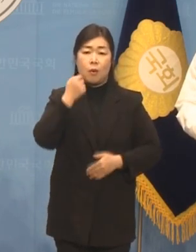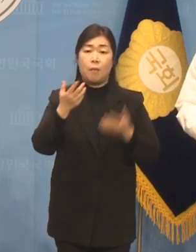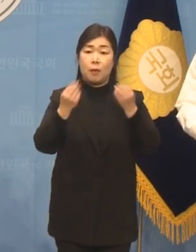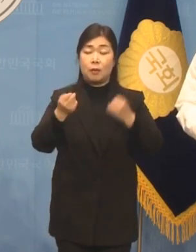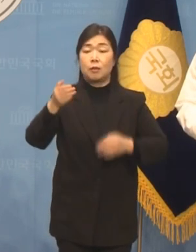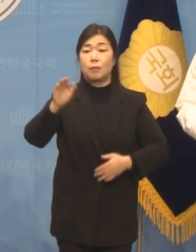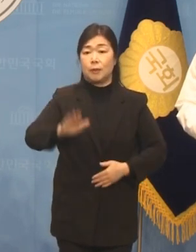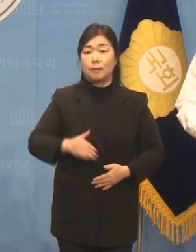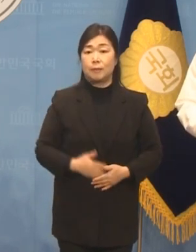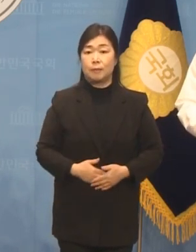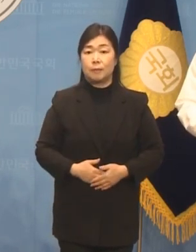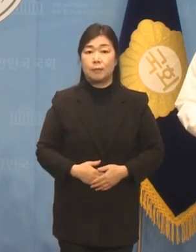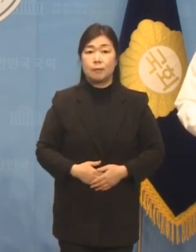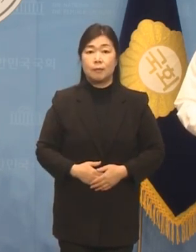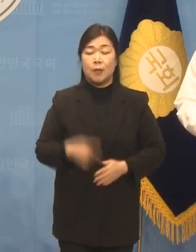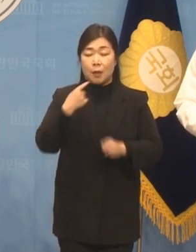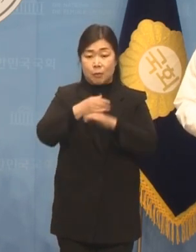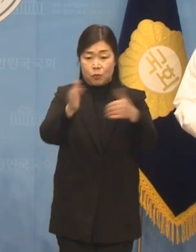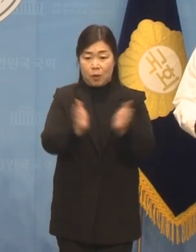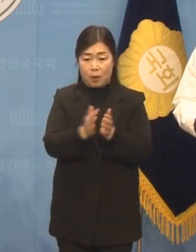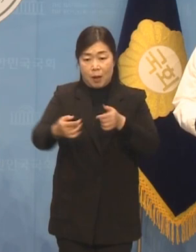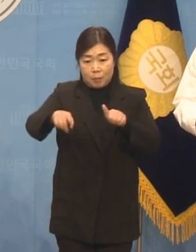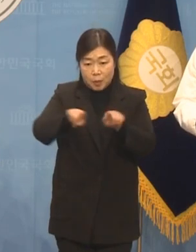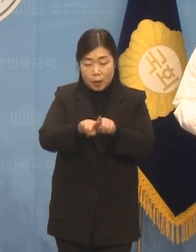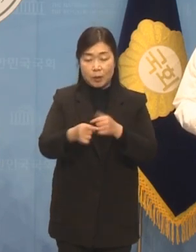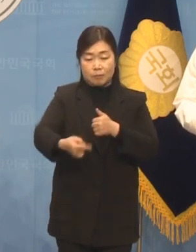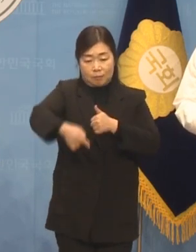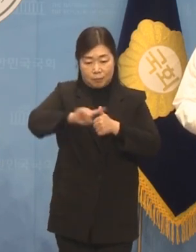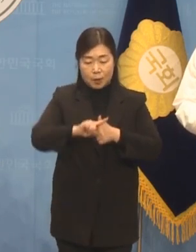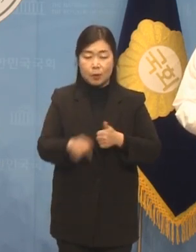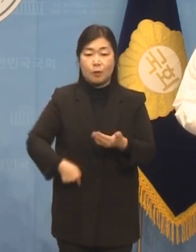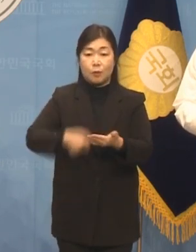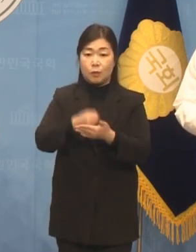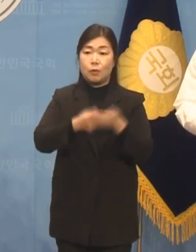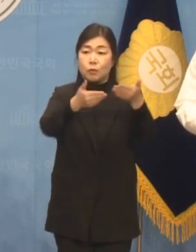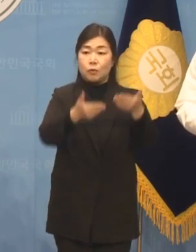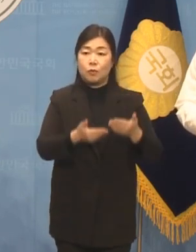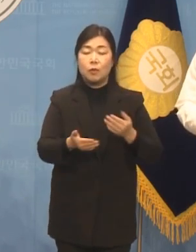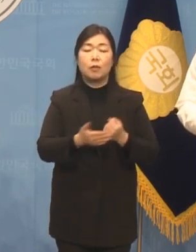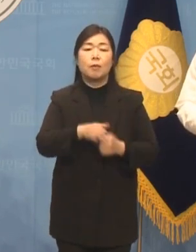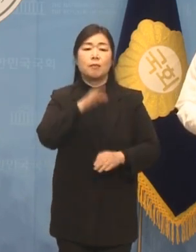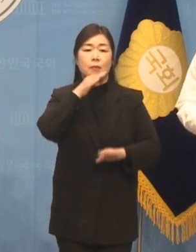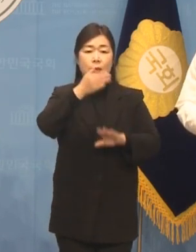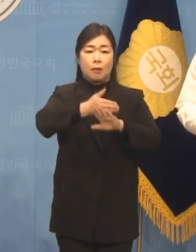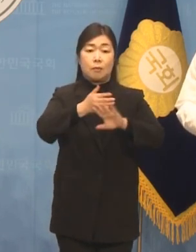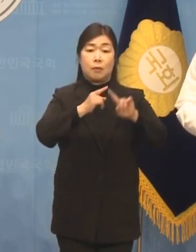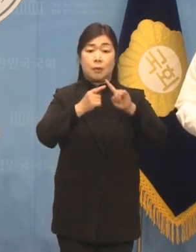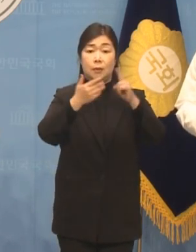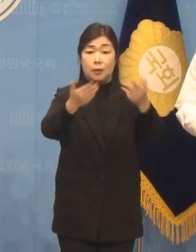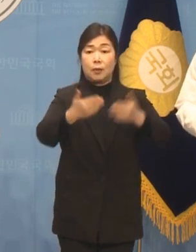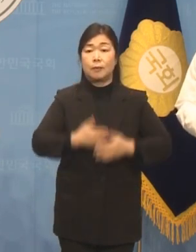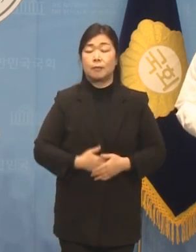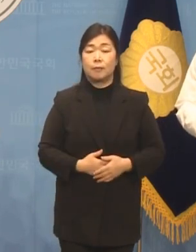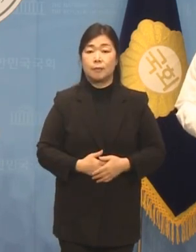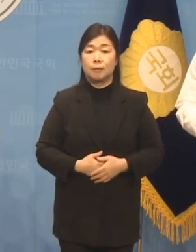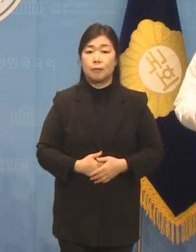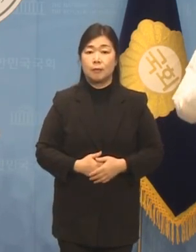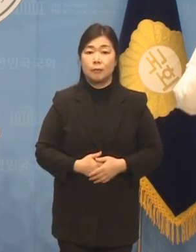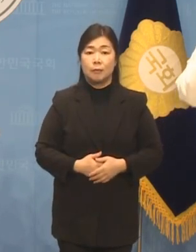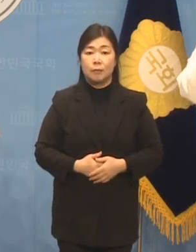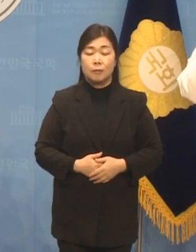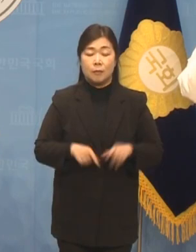저희 민주당과 함께 하시겠다고 결단해 주신 것에 대해서 이 자리를 빌어서 감사의 말씀을 드립니다.